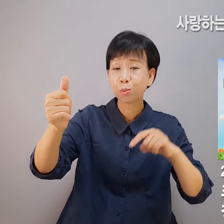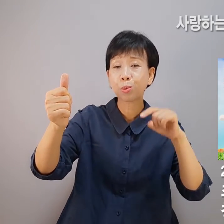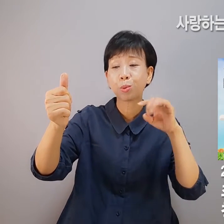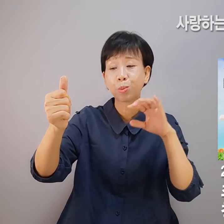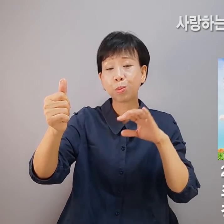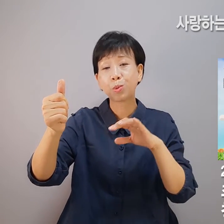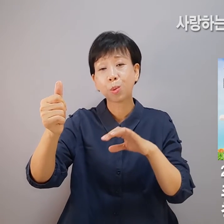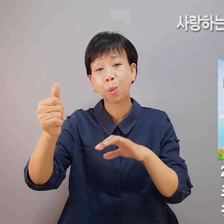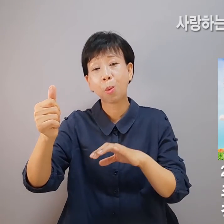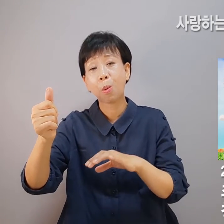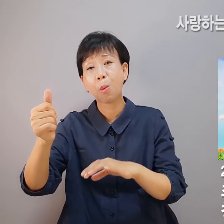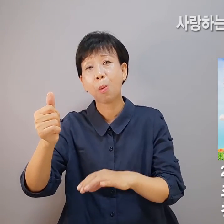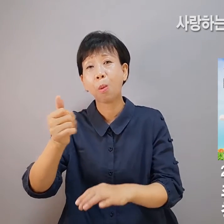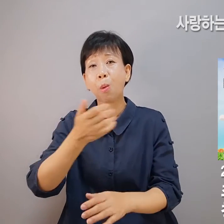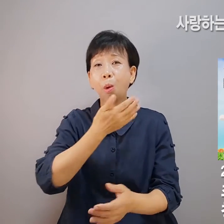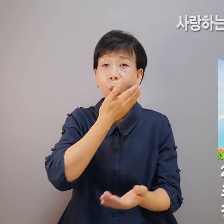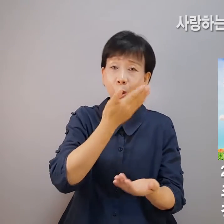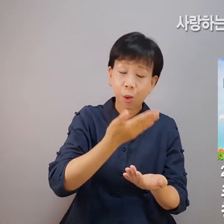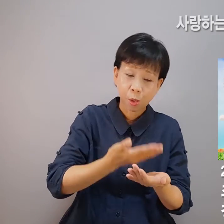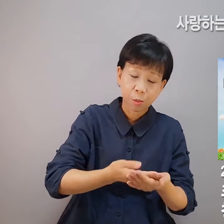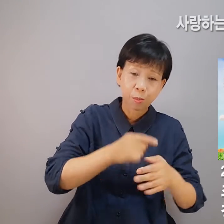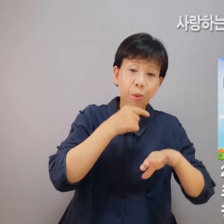아버지 품으로